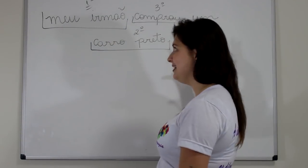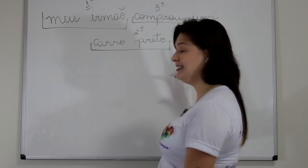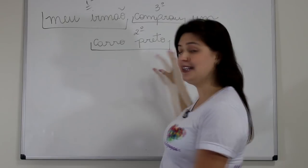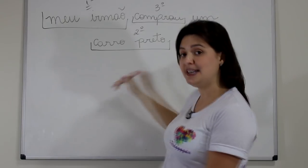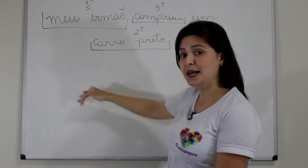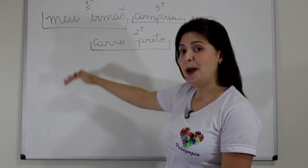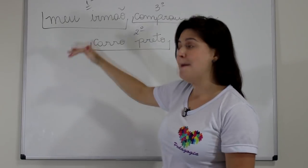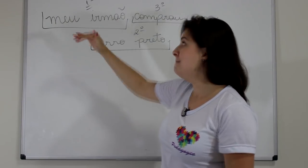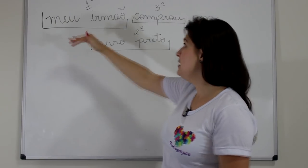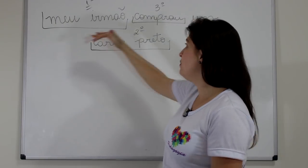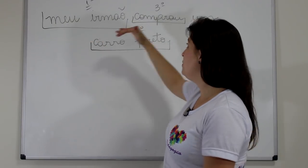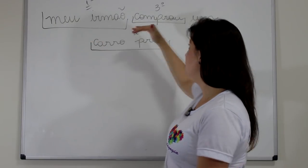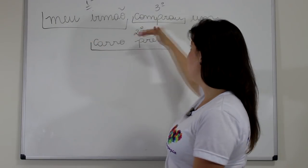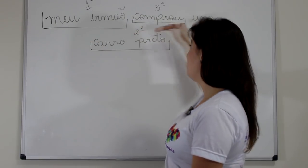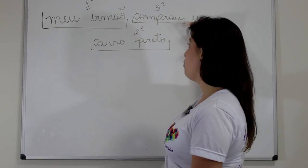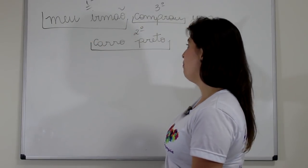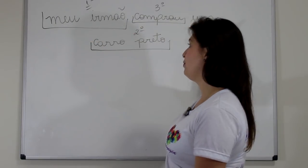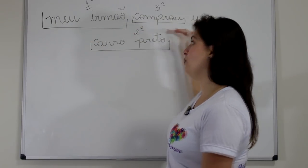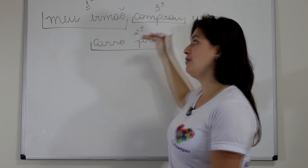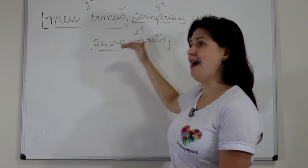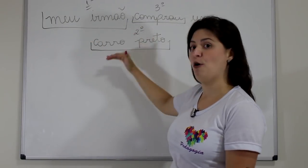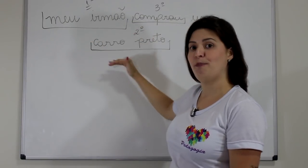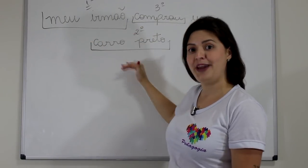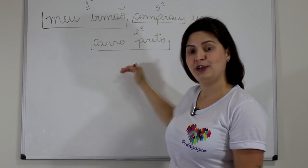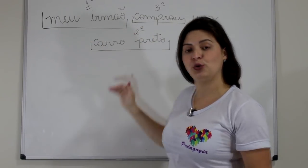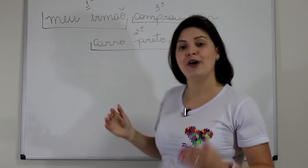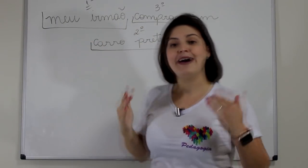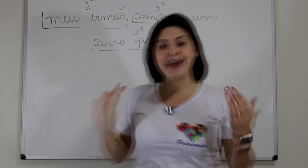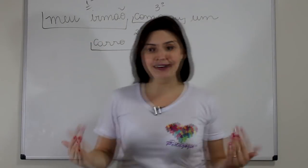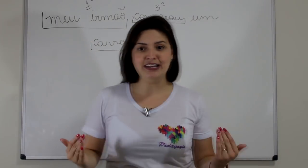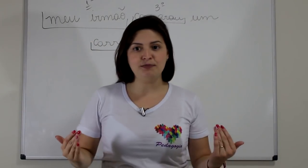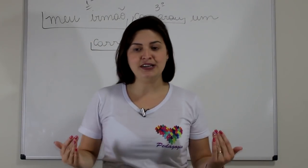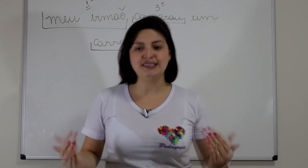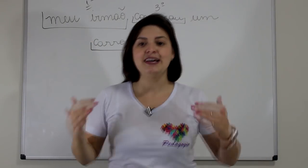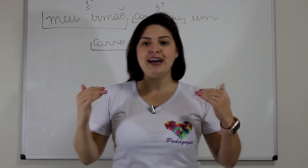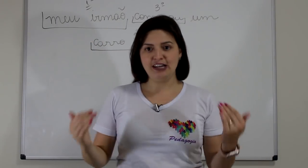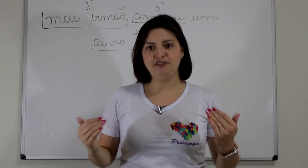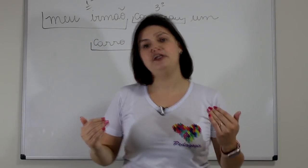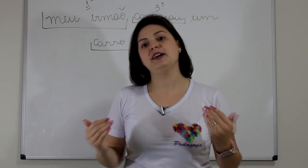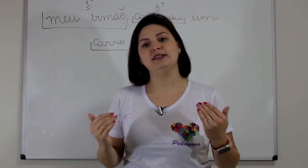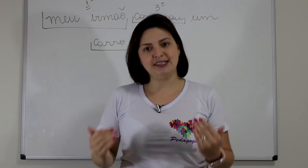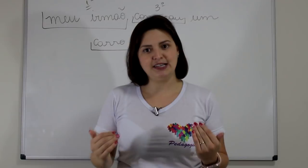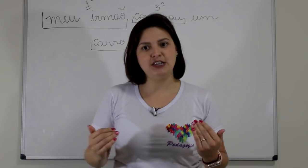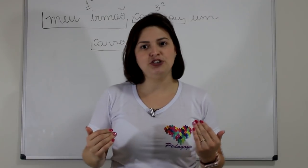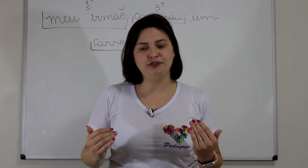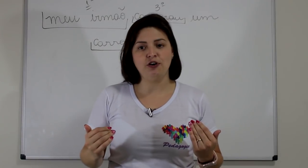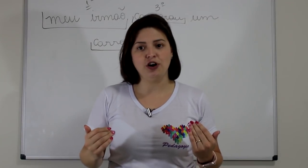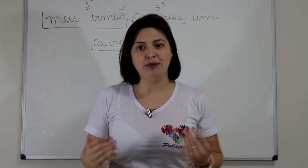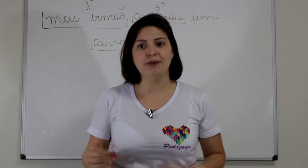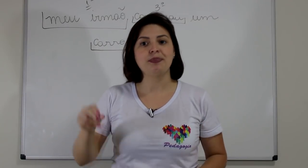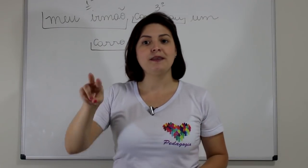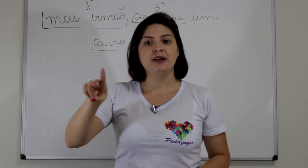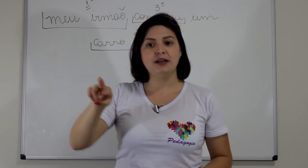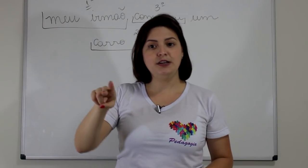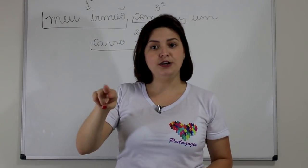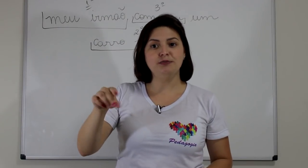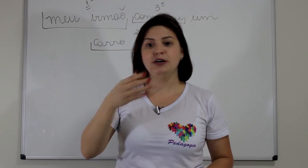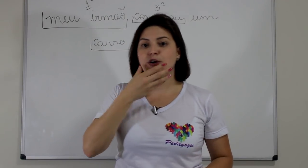frase aqui, meu irmão comprou um carro preto, em libras, ela fica da seguinte forma: